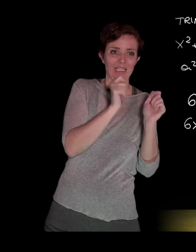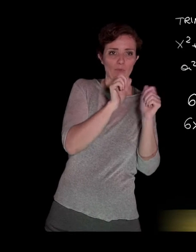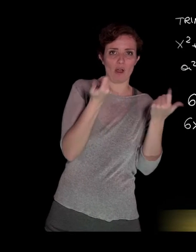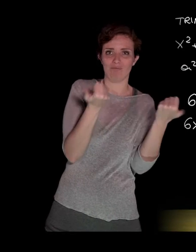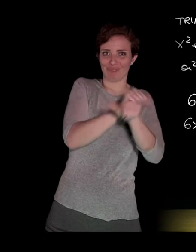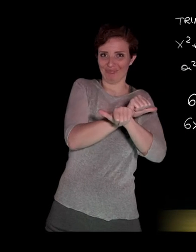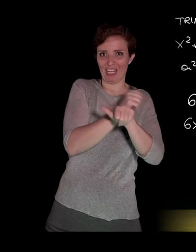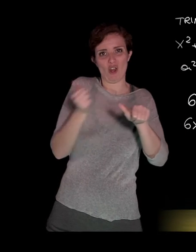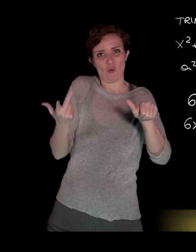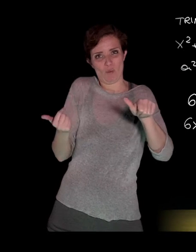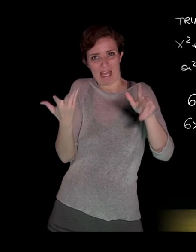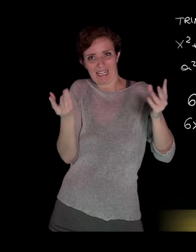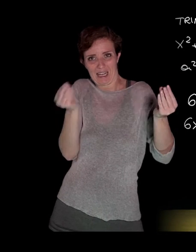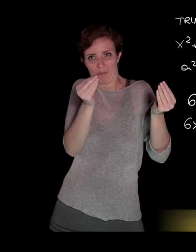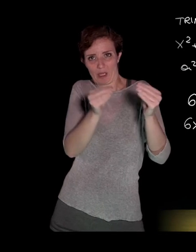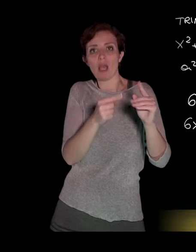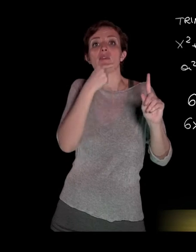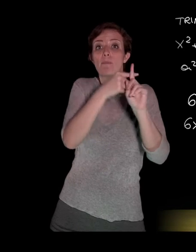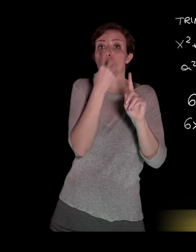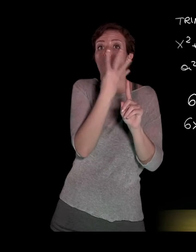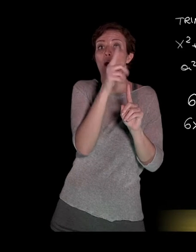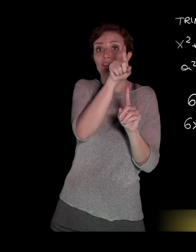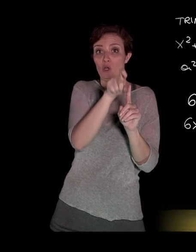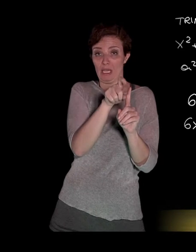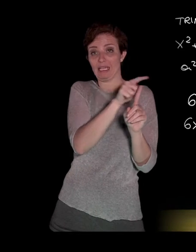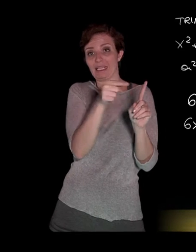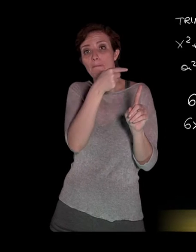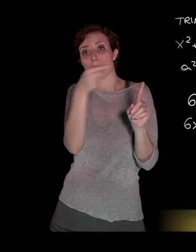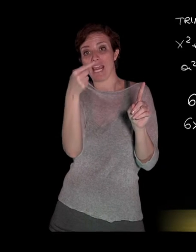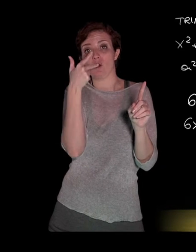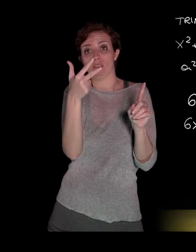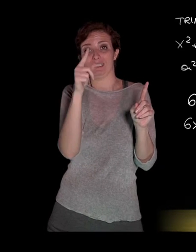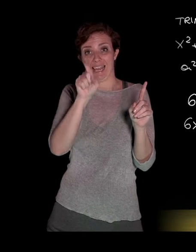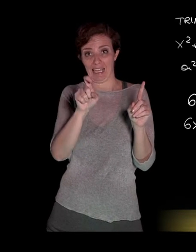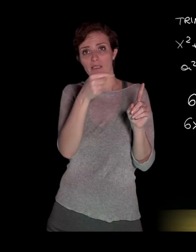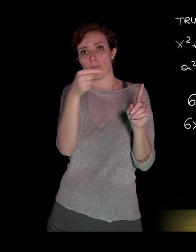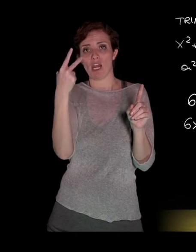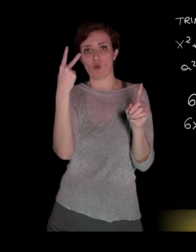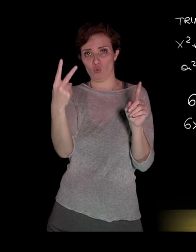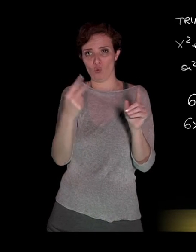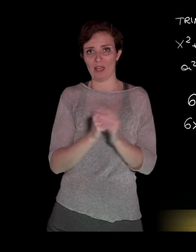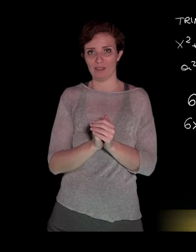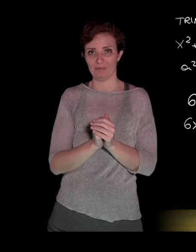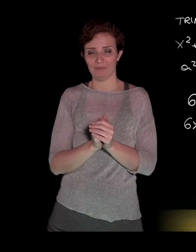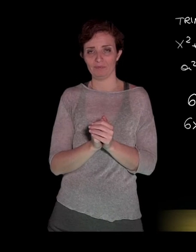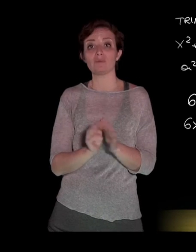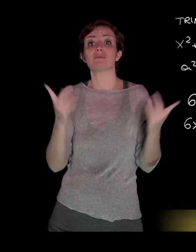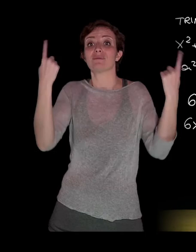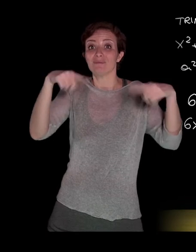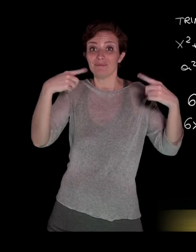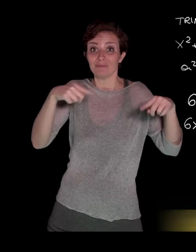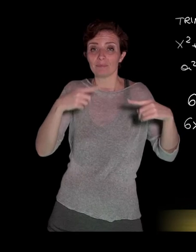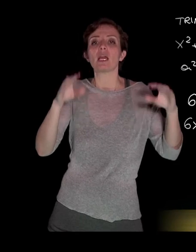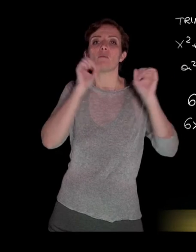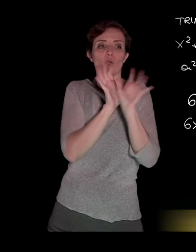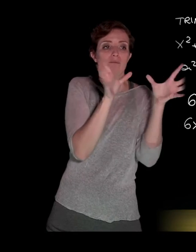partenza aggiungendo + 4x - 3x - 2 possiamo a